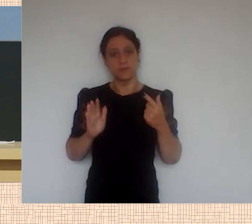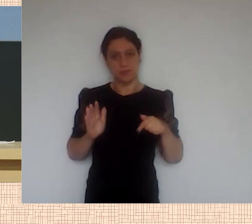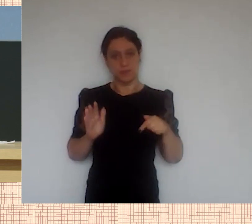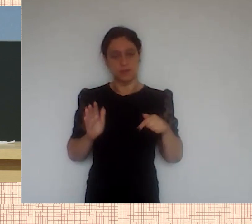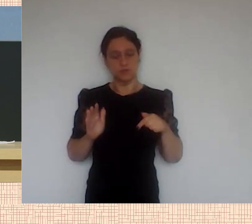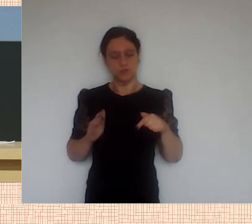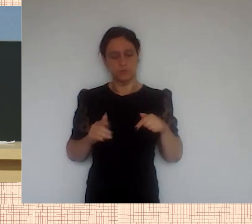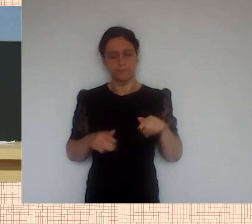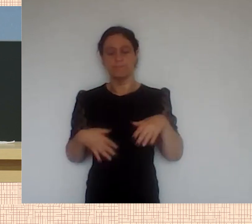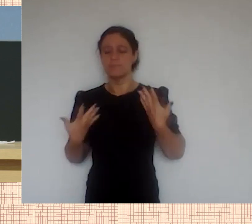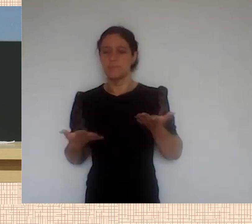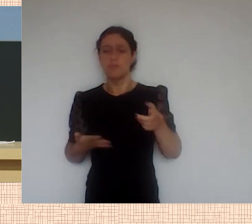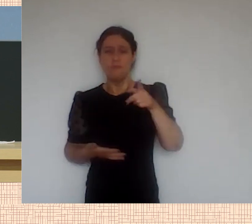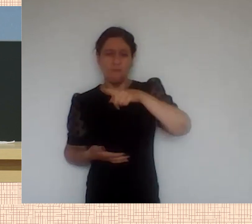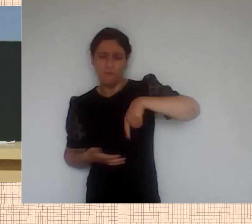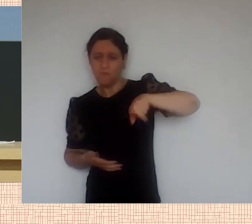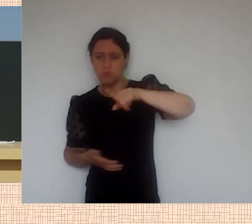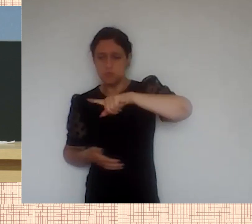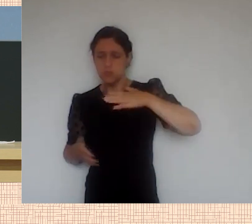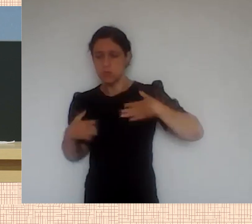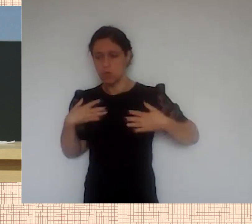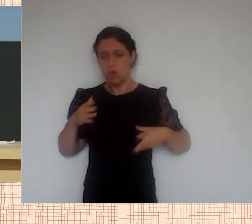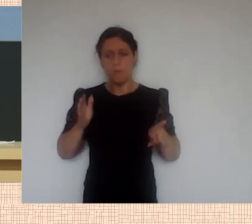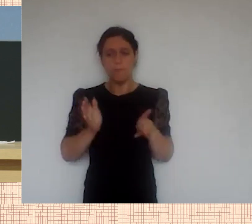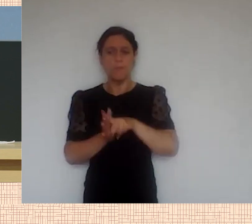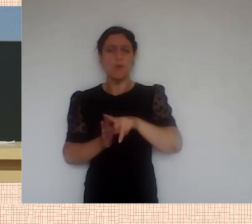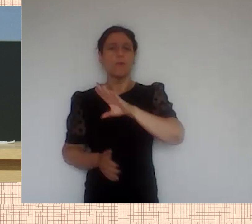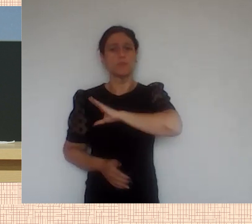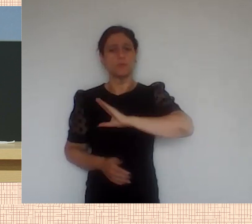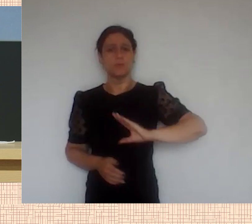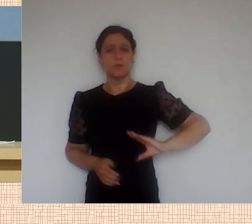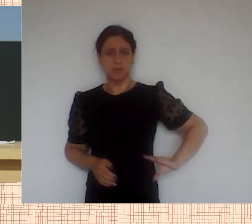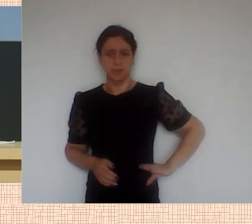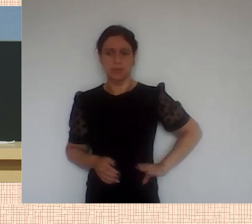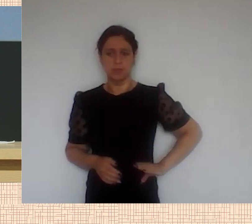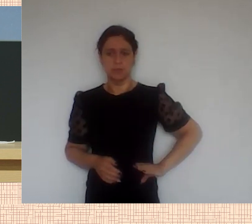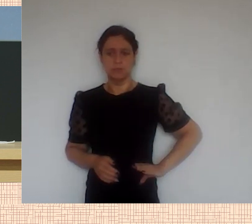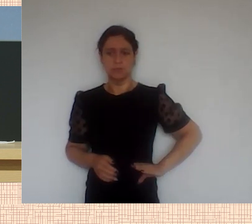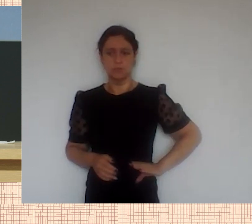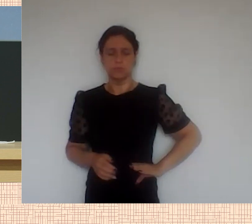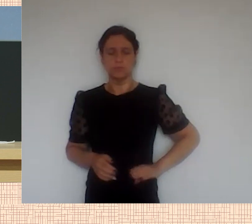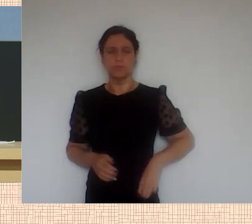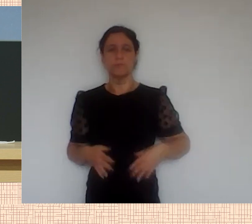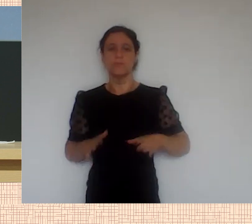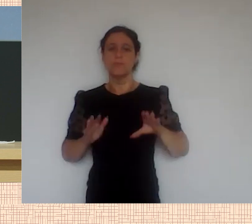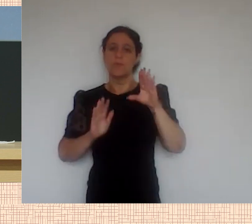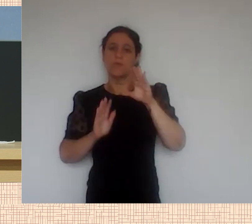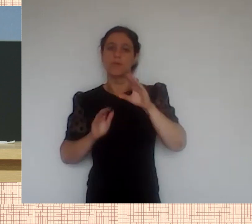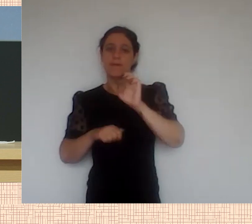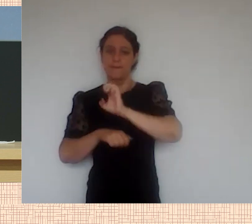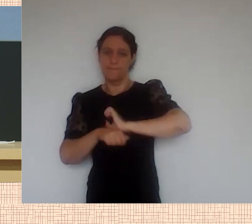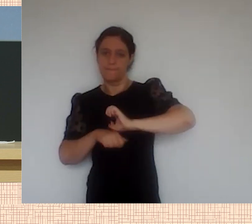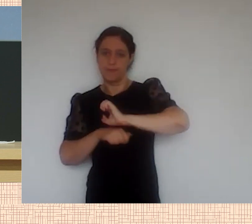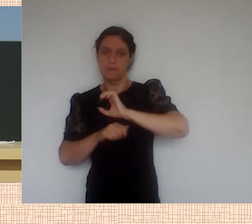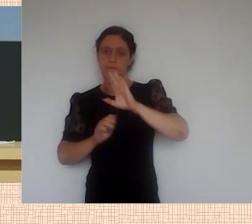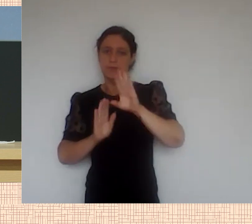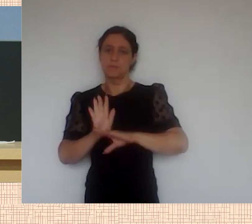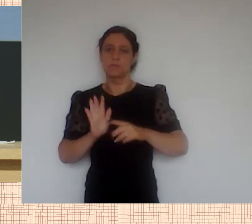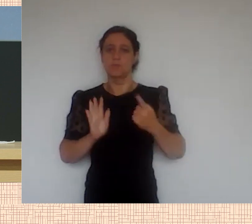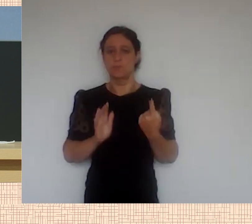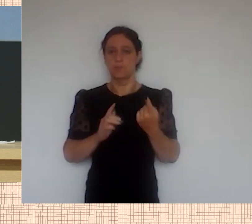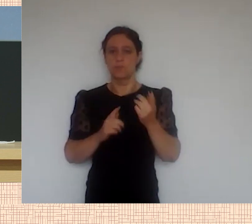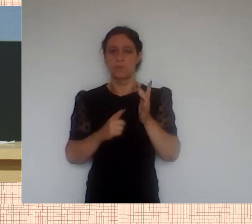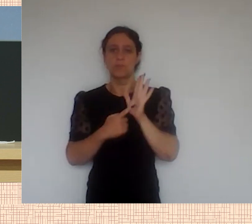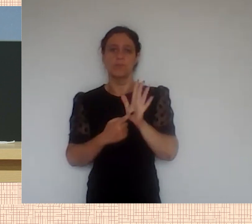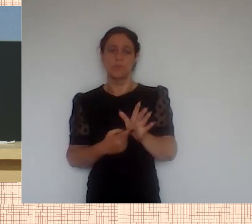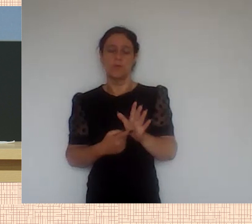né, a igreja, a qual é o corpo de Cristo, a plenitude daquele que a tudo enche em todas